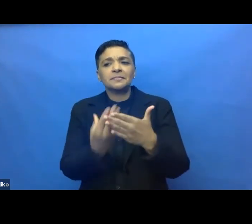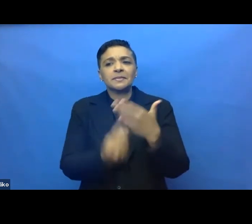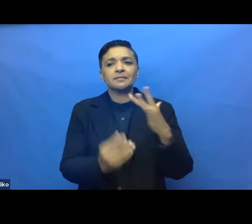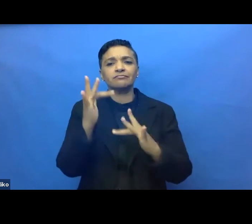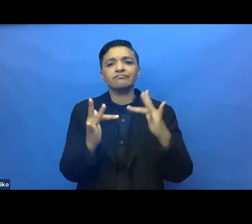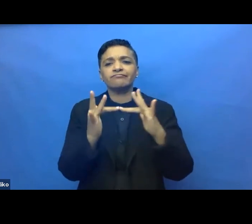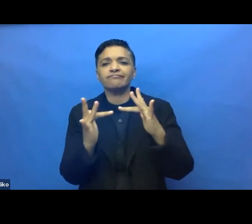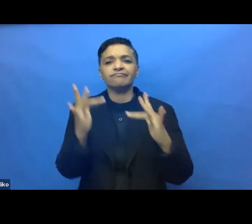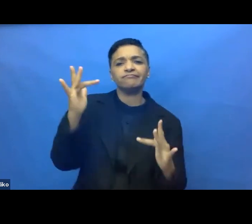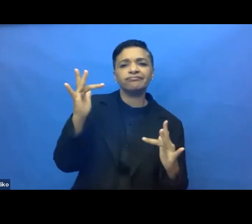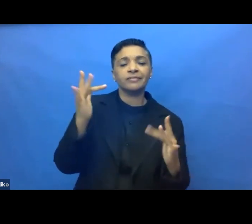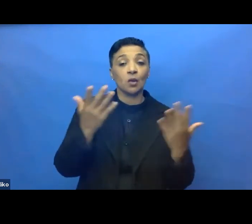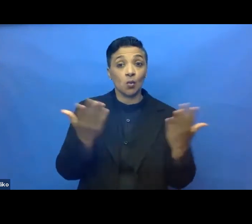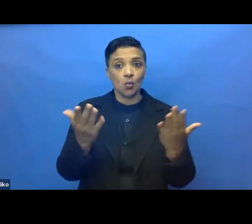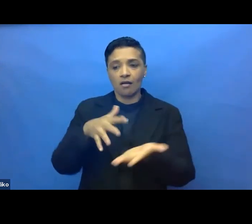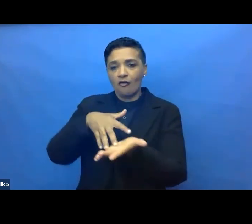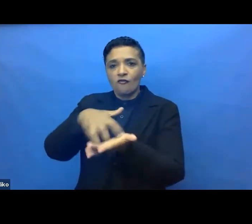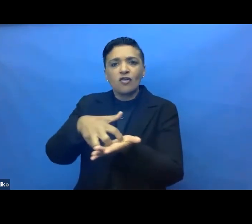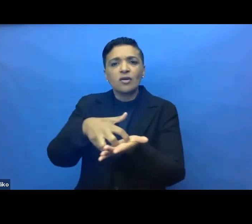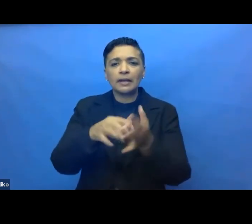Je vois aussi